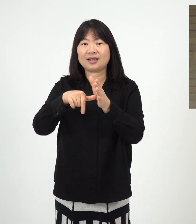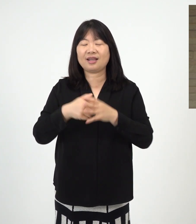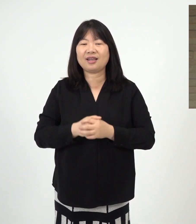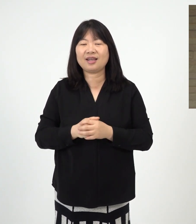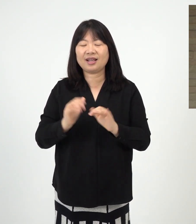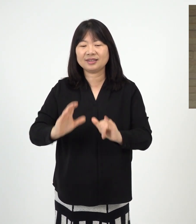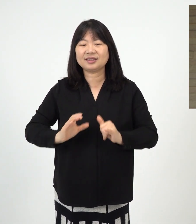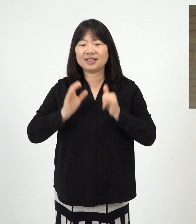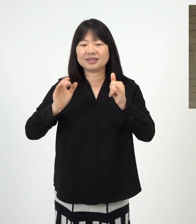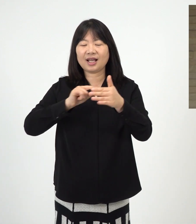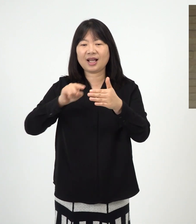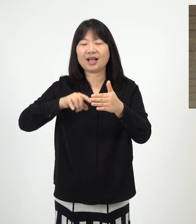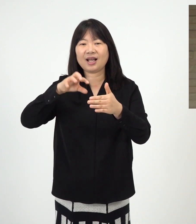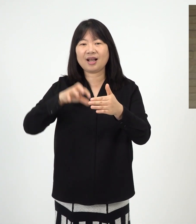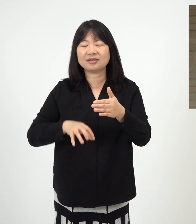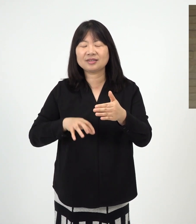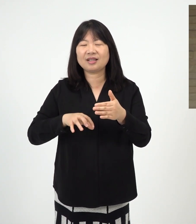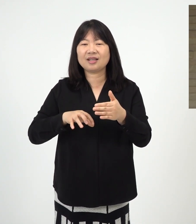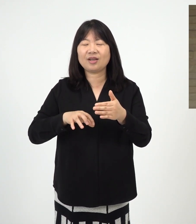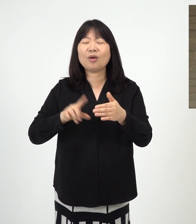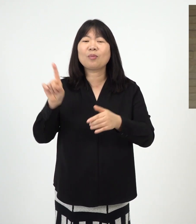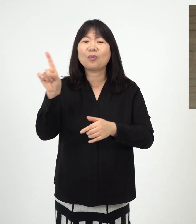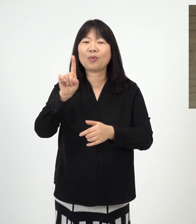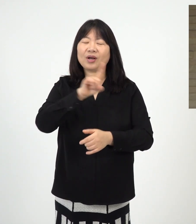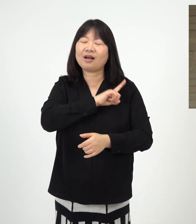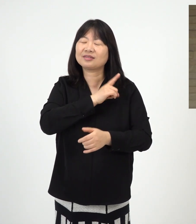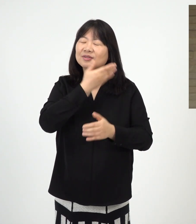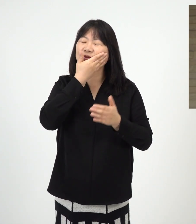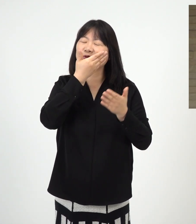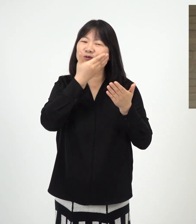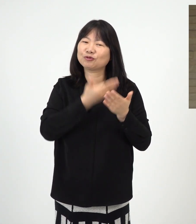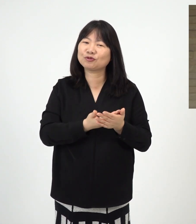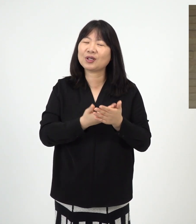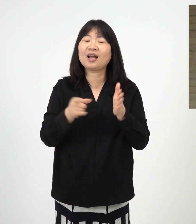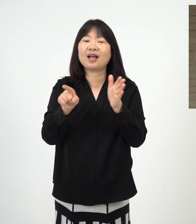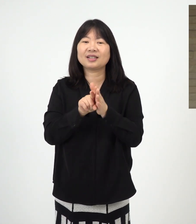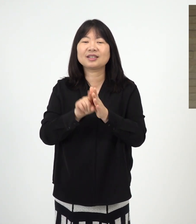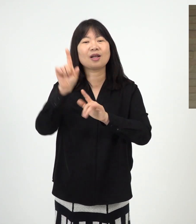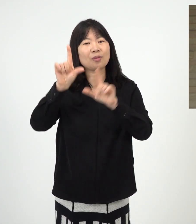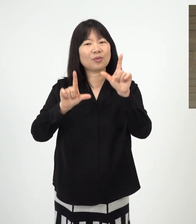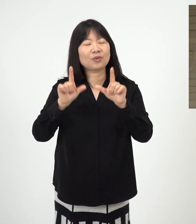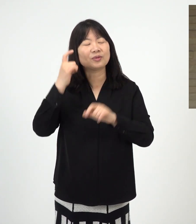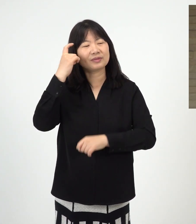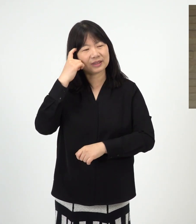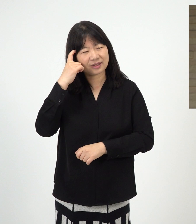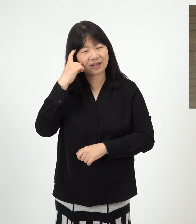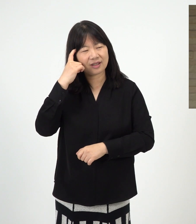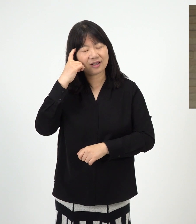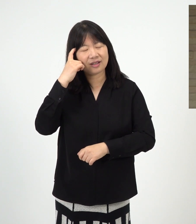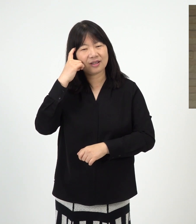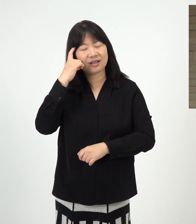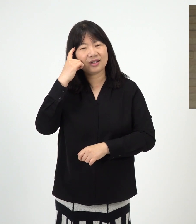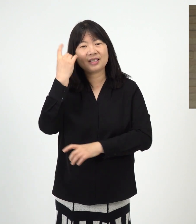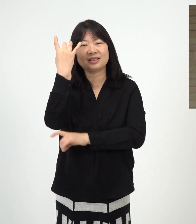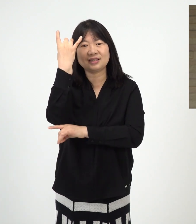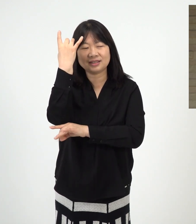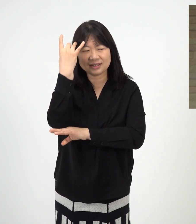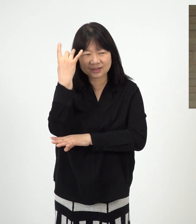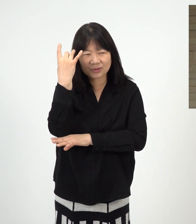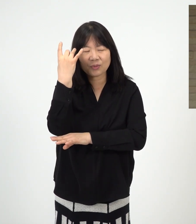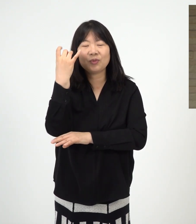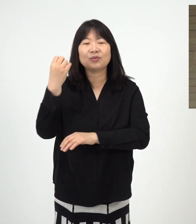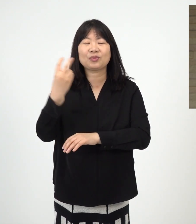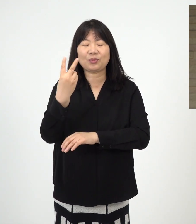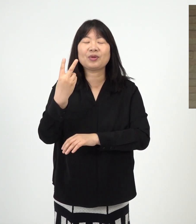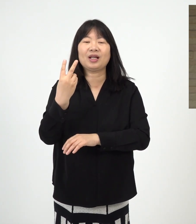이 세상 속에서 무엇이 가장 중요한 신앙의 자세일까에 대해서 아주 기초적이고